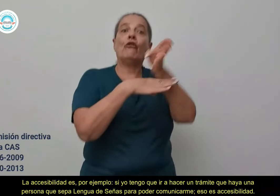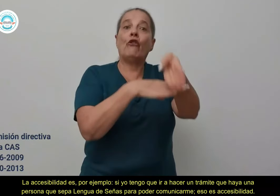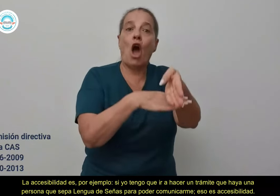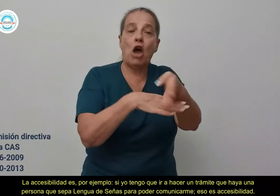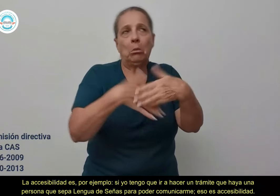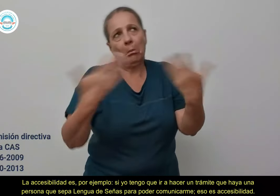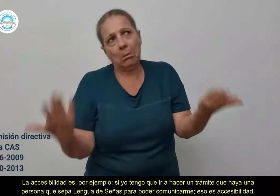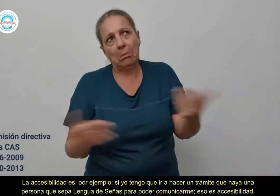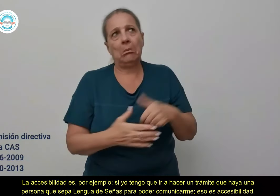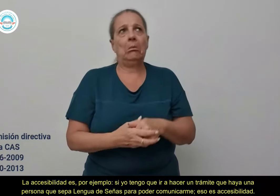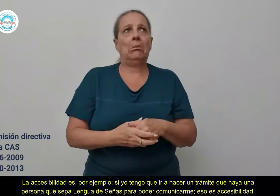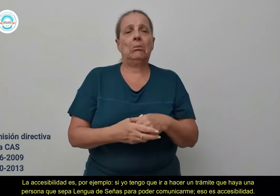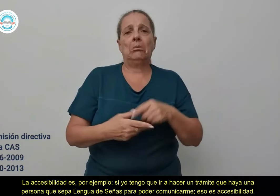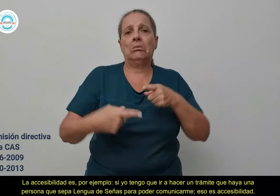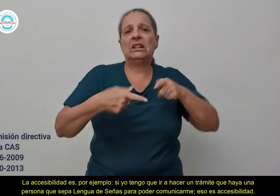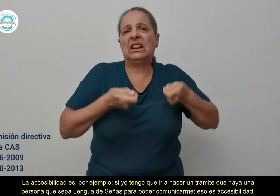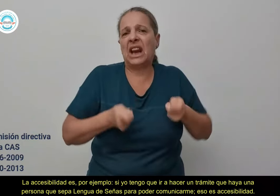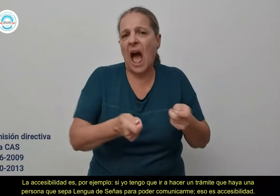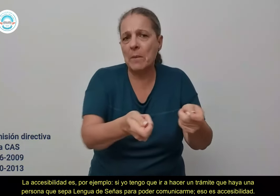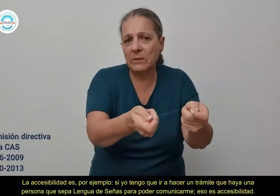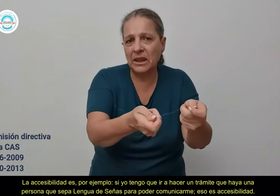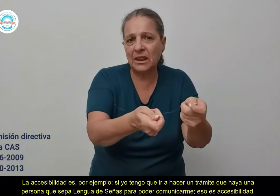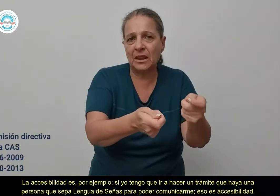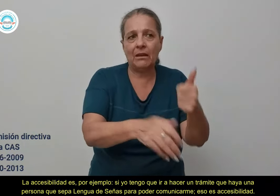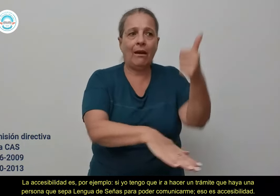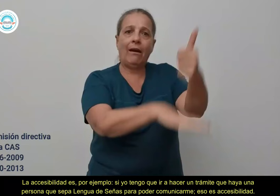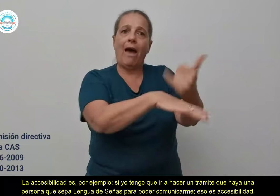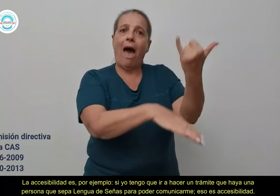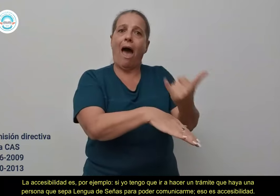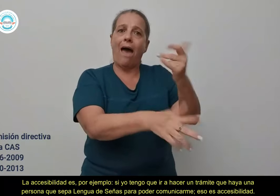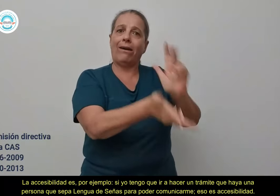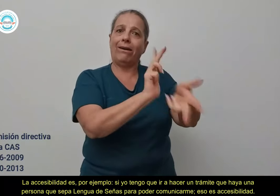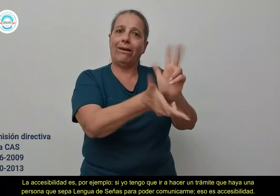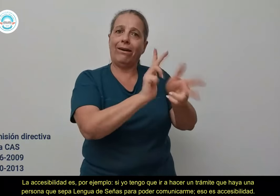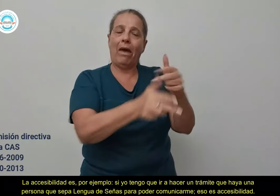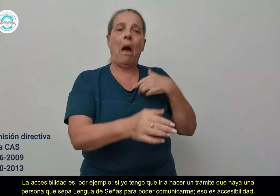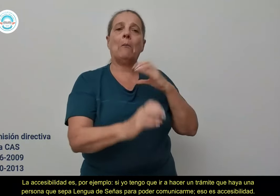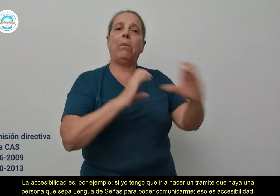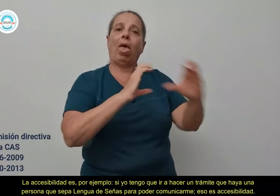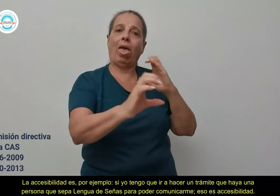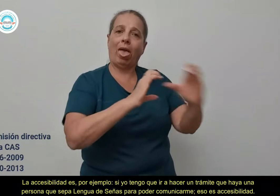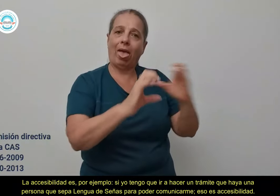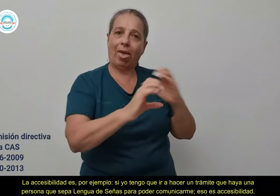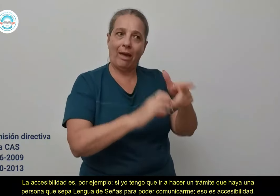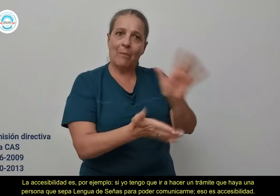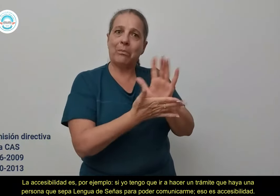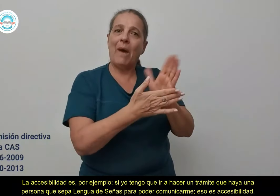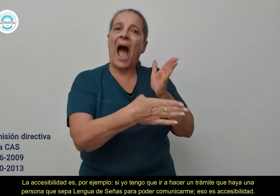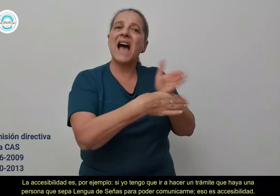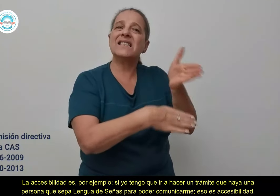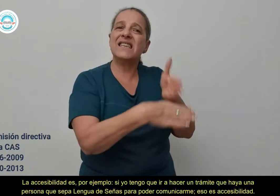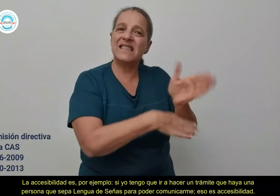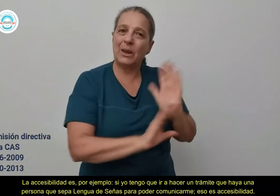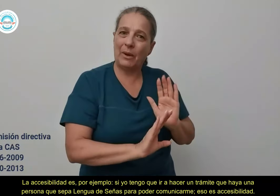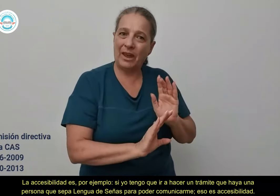es, por ejemplo, si yo tengo que ir a hacer un trámite, que haya una persona que sepa lengua de señas para poder comunicarme. Eso